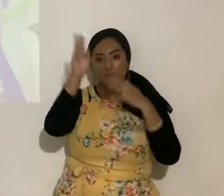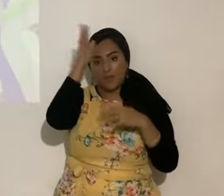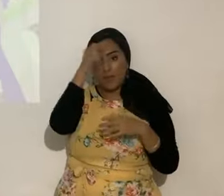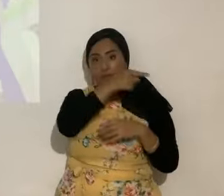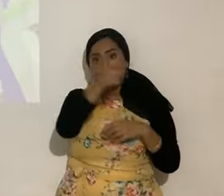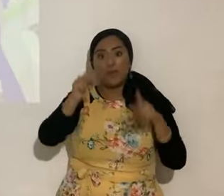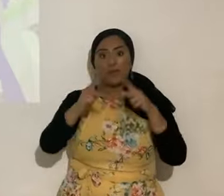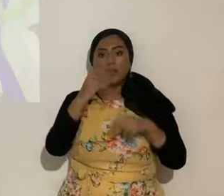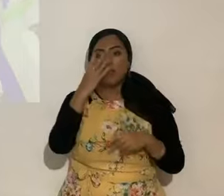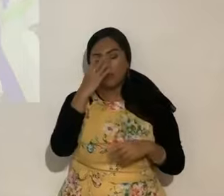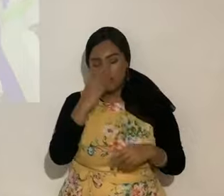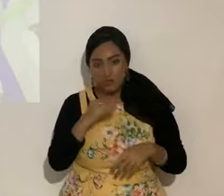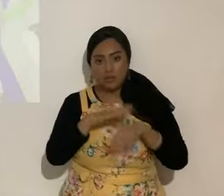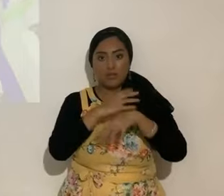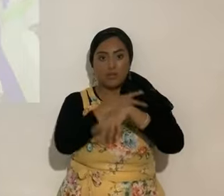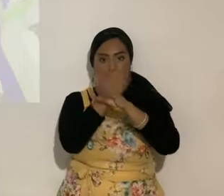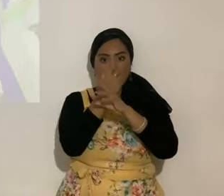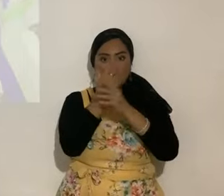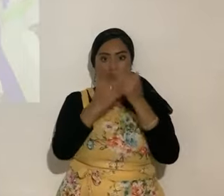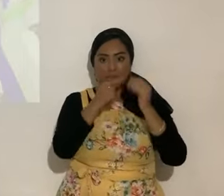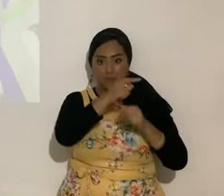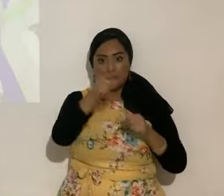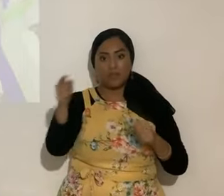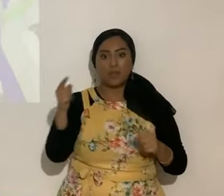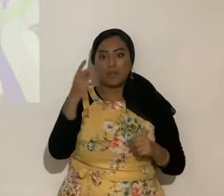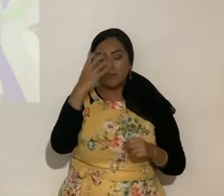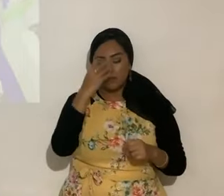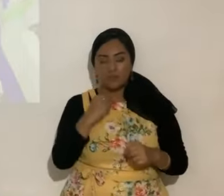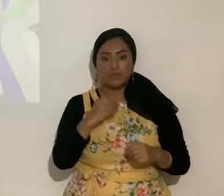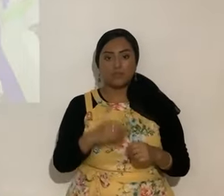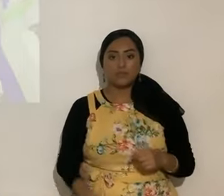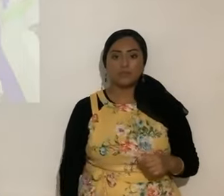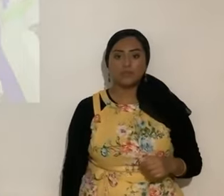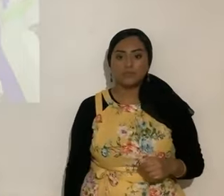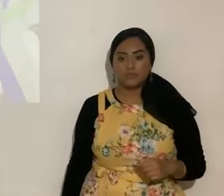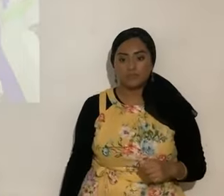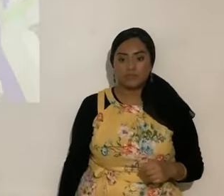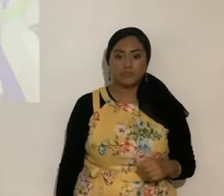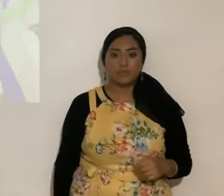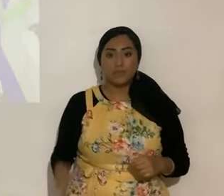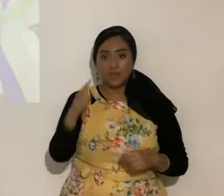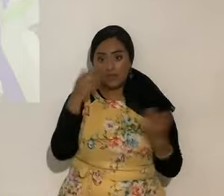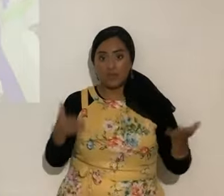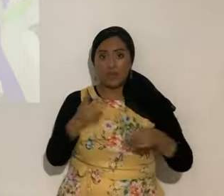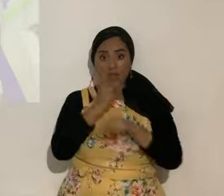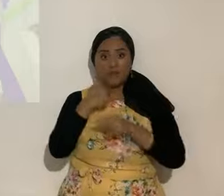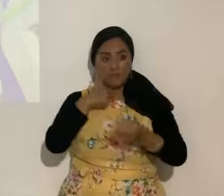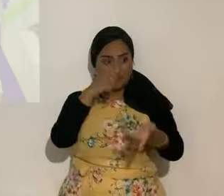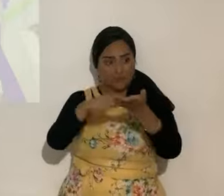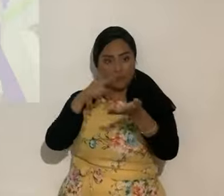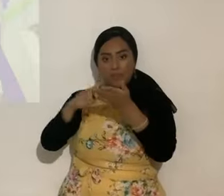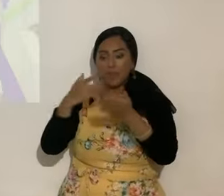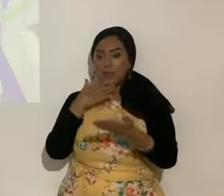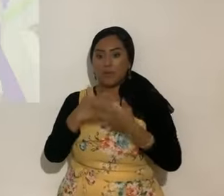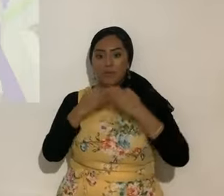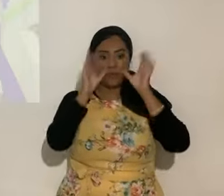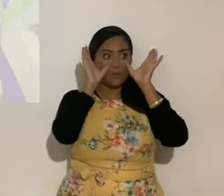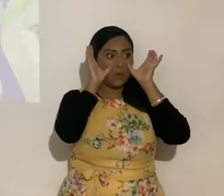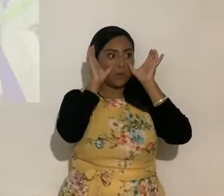se estaban durmiendo, en la videollamada hoy, en la Keilá mundial, porque la local, yo la estuve checando, estaba muy